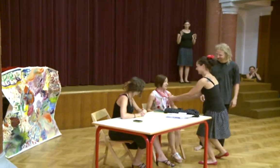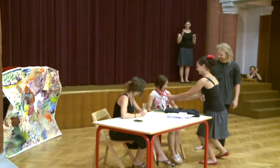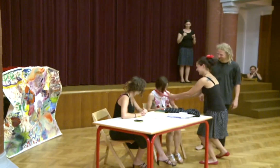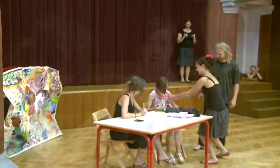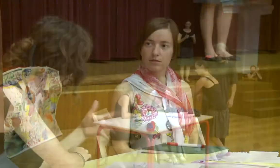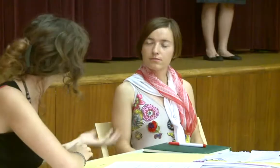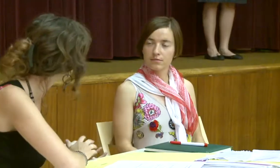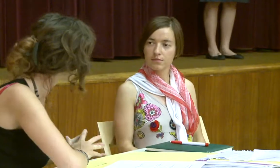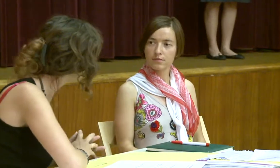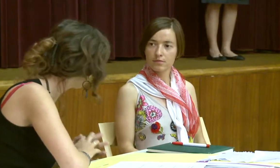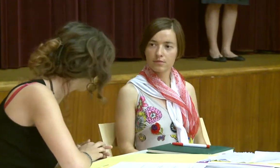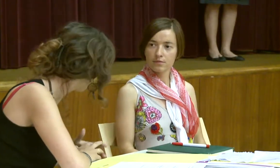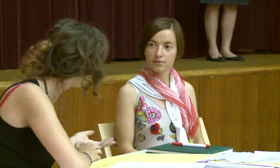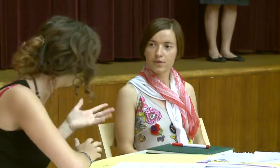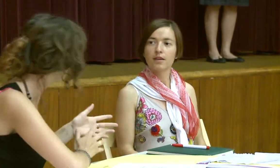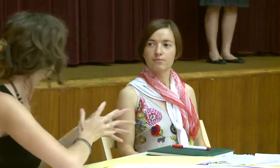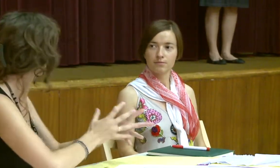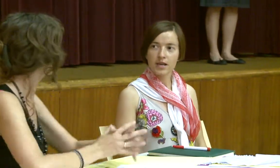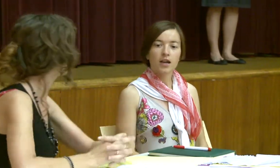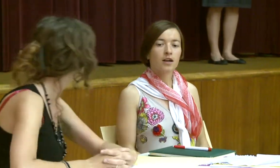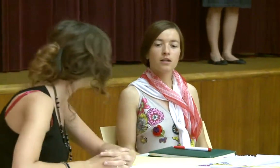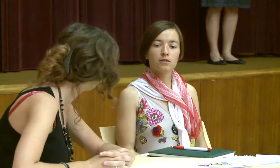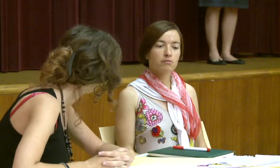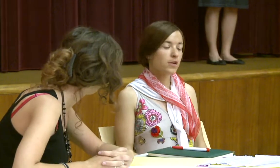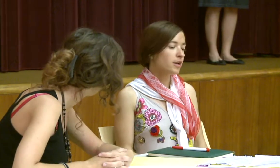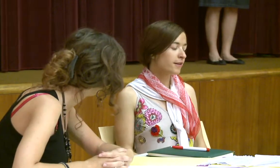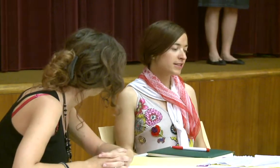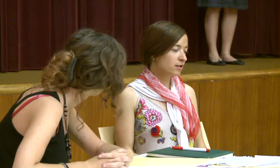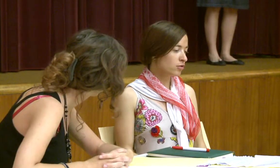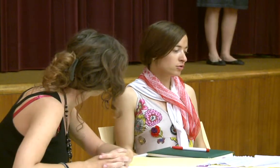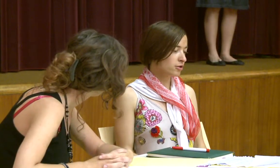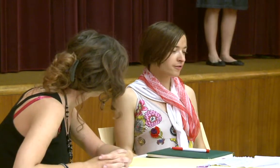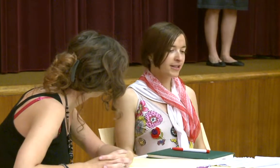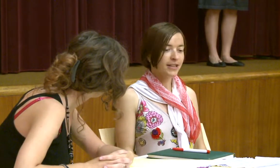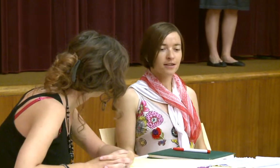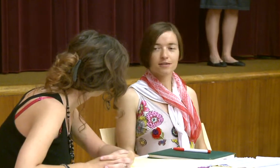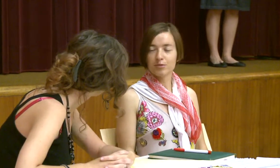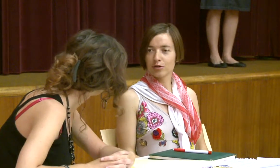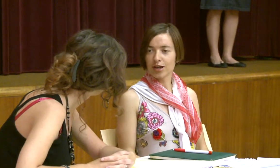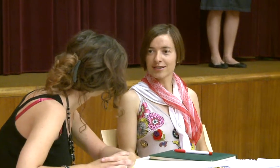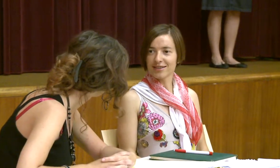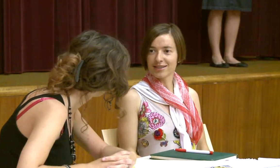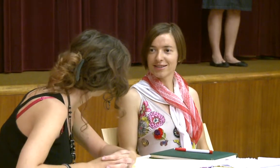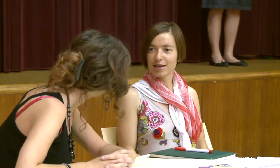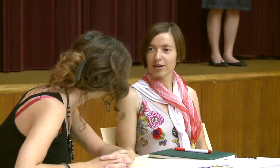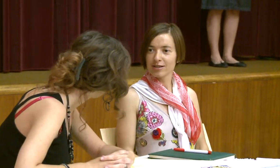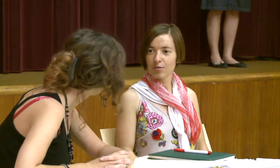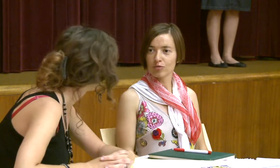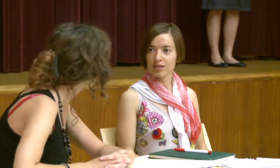Iz Makedonije ste pa prišli v Slovenijo. Ja, veste, kako je v Sloveniji. birokratske sisteme, jaz imam vse.